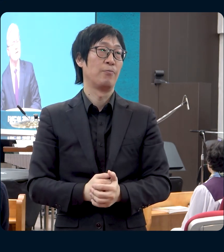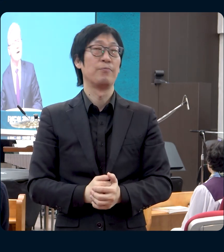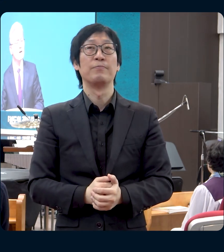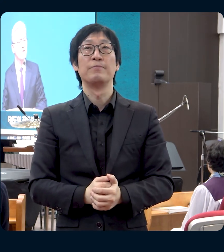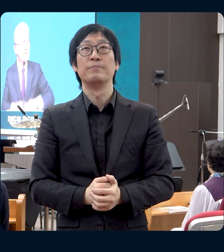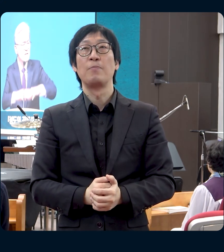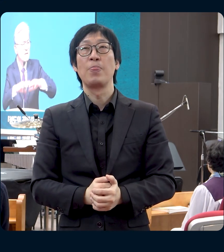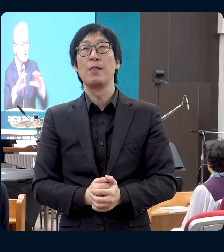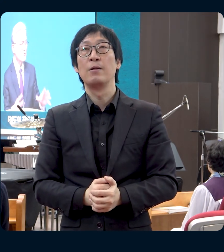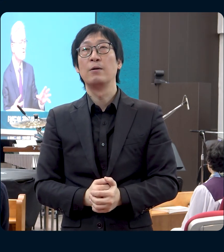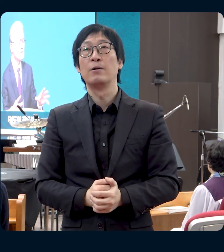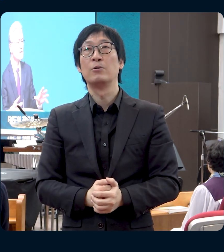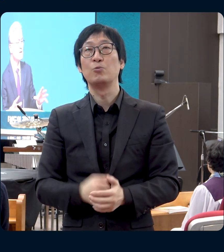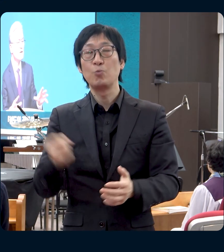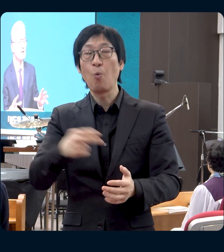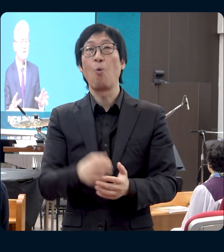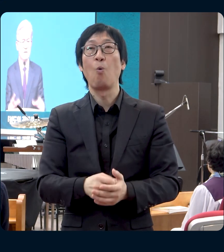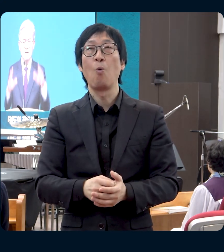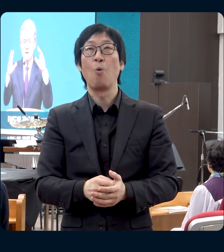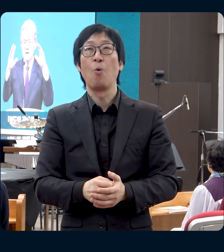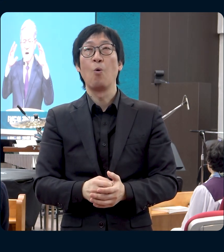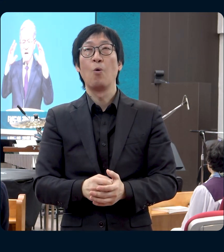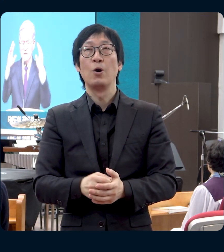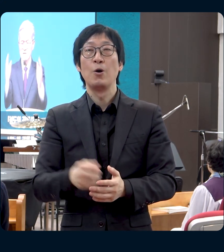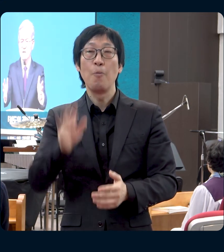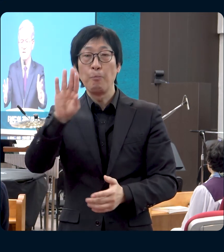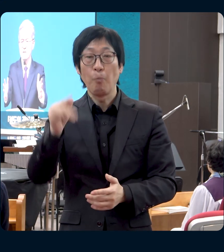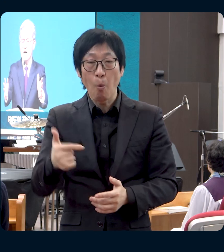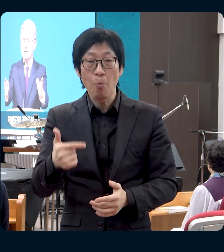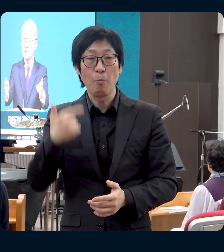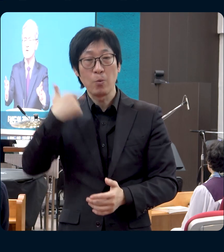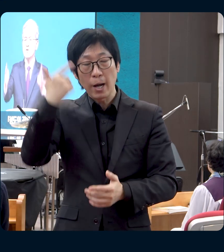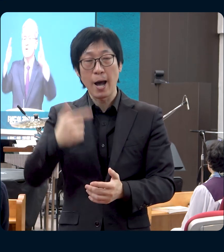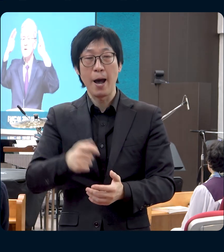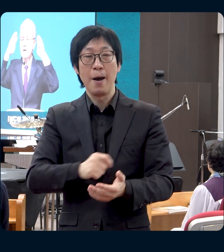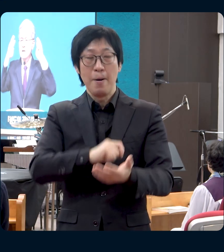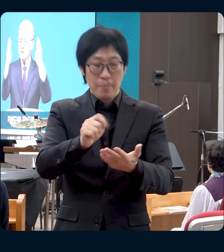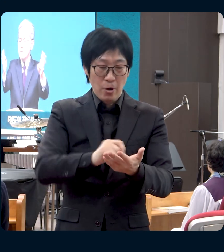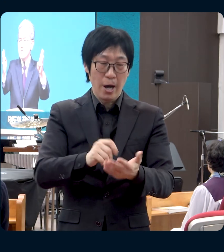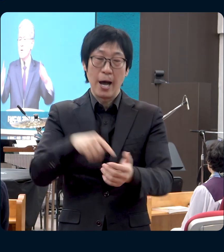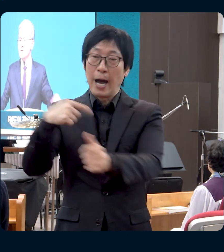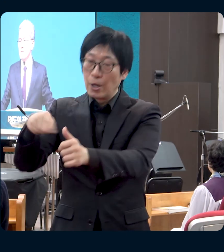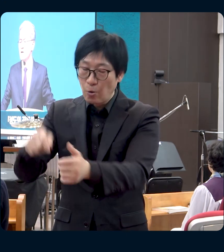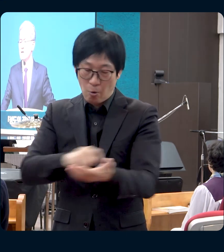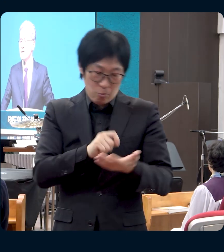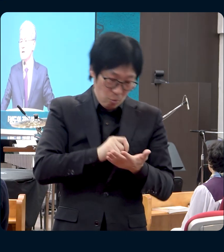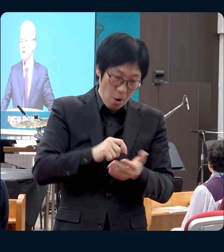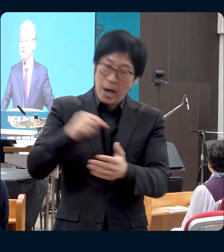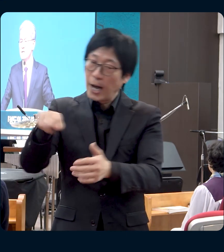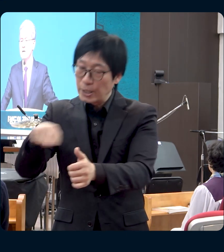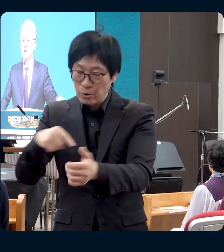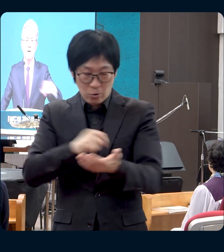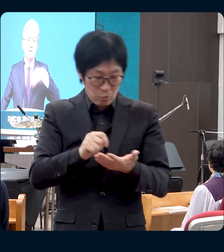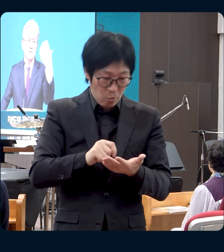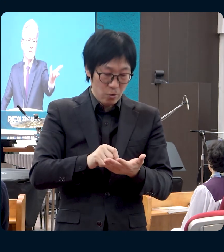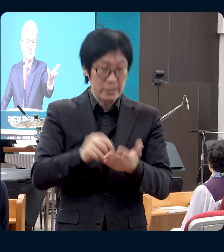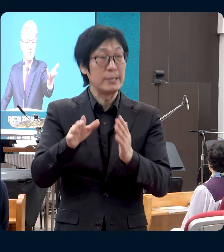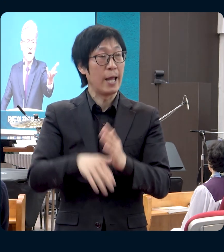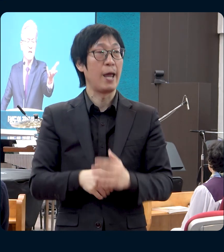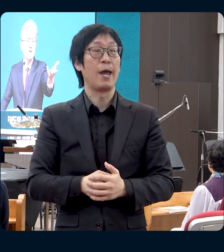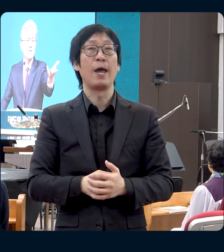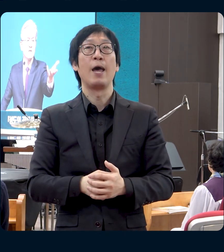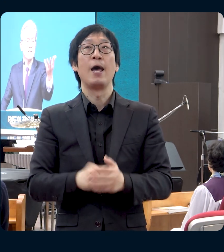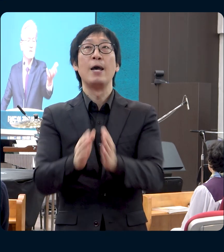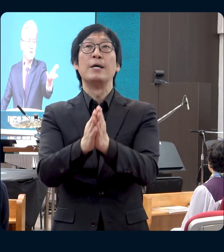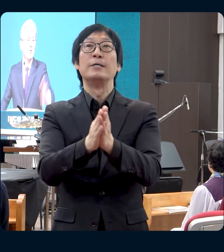그리고 그가 정말 그때 썼던 그 학생들에게 가르치면서 그러면서 사람들한테 이제